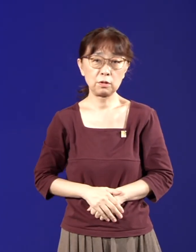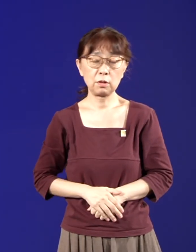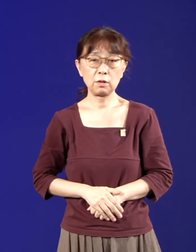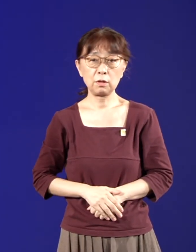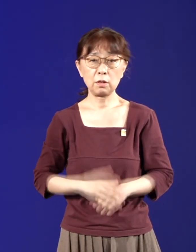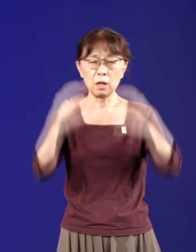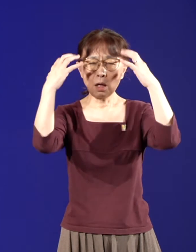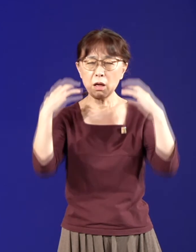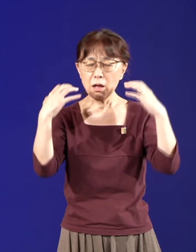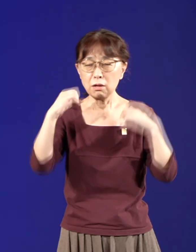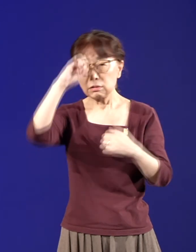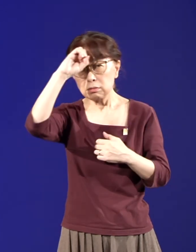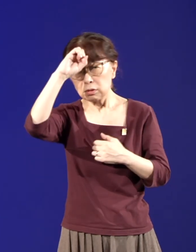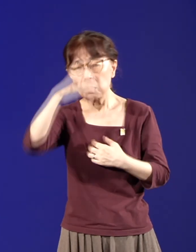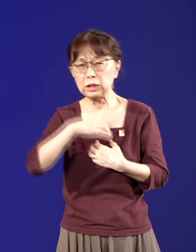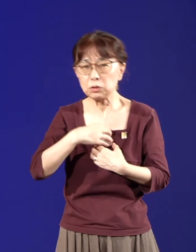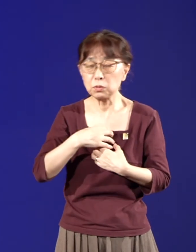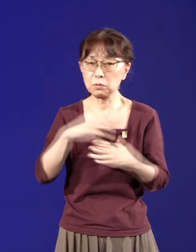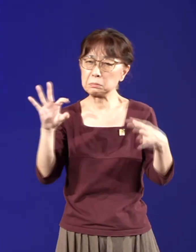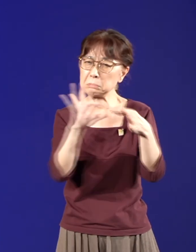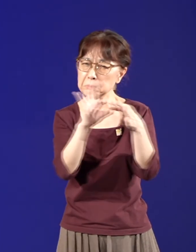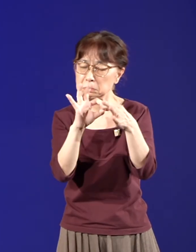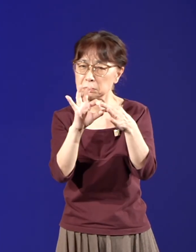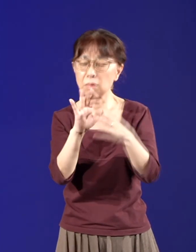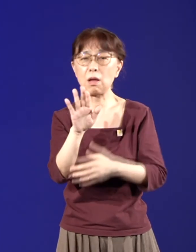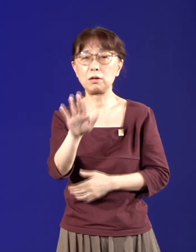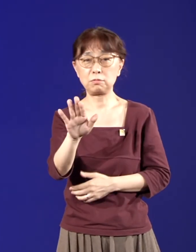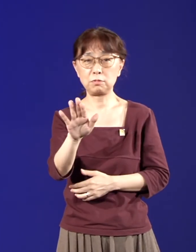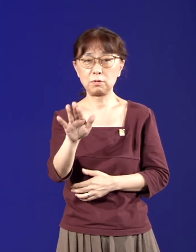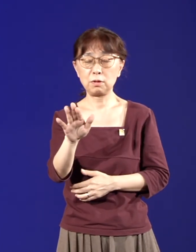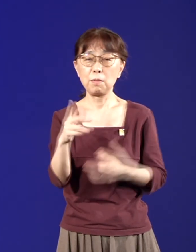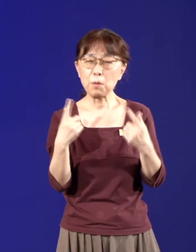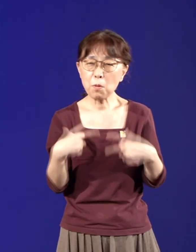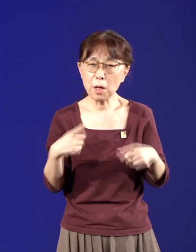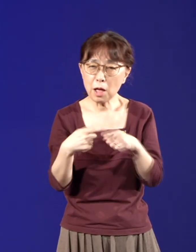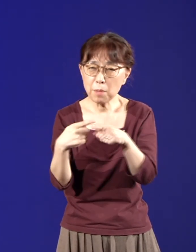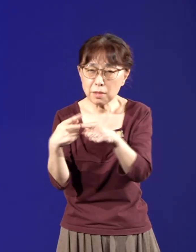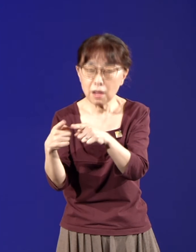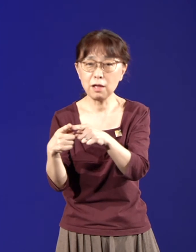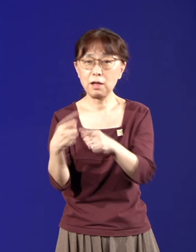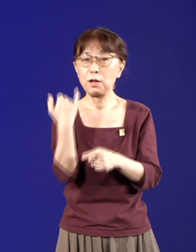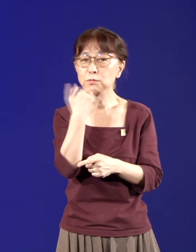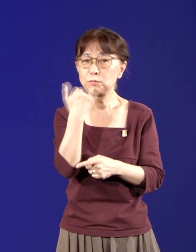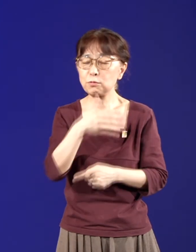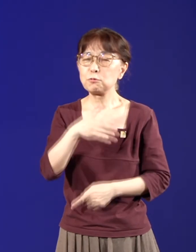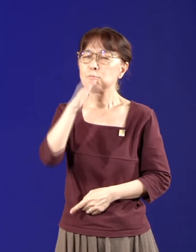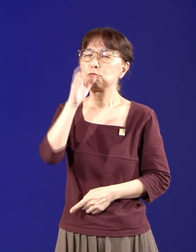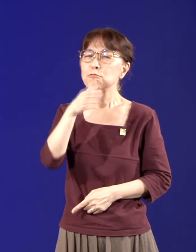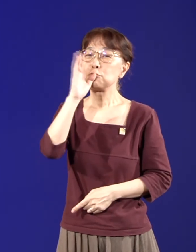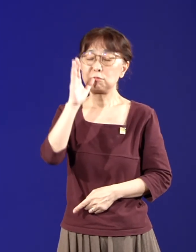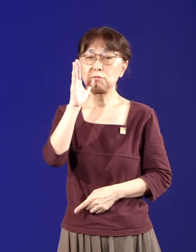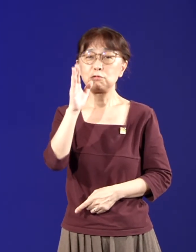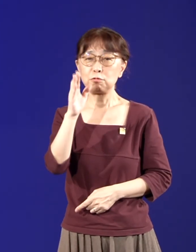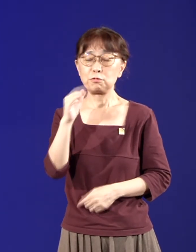中症のリスクということも高くなってまいります。こまめな水分補給、それからエアコンや扇